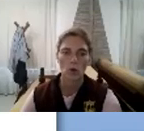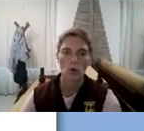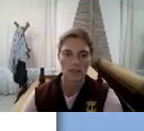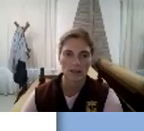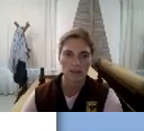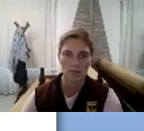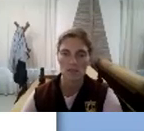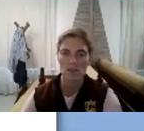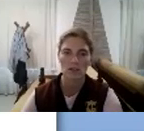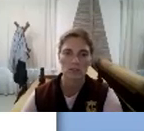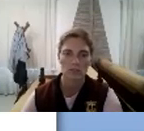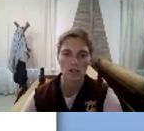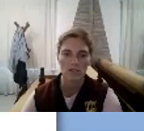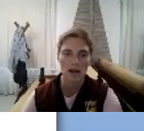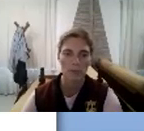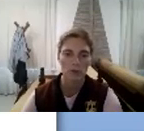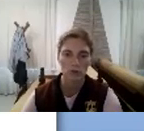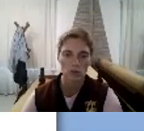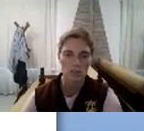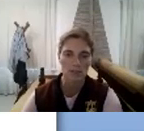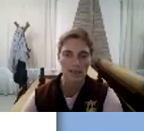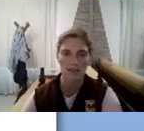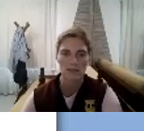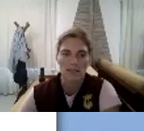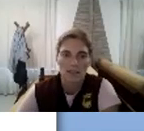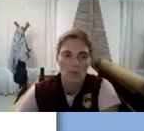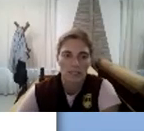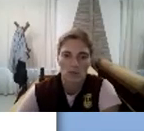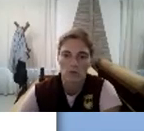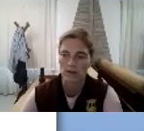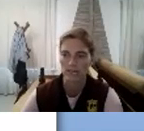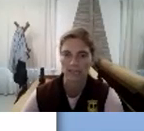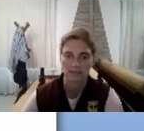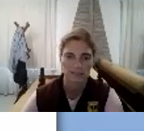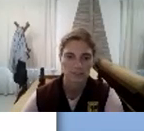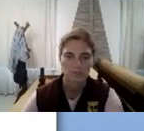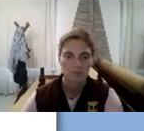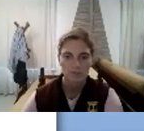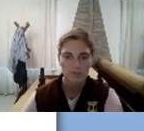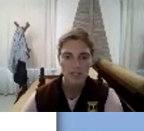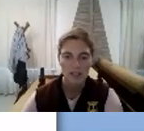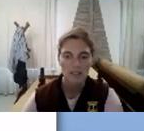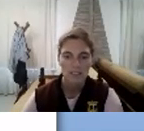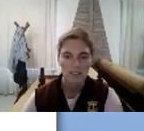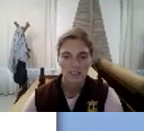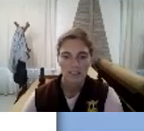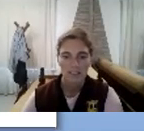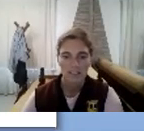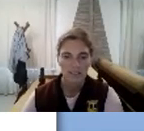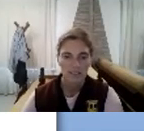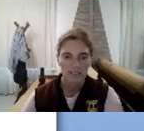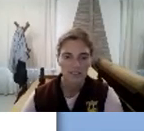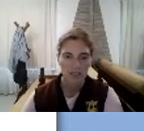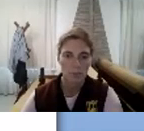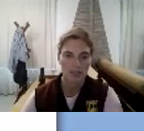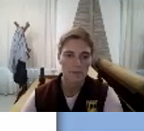con los juguetes de mis hijos, con el sapo, con todo eso, y se mete ahí, siente que son parte de su familia. Claro, está muy bien. A ver,